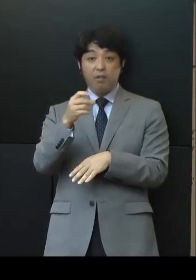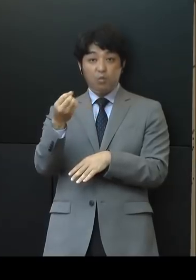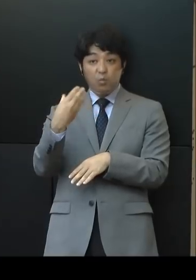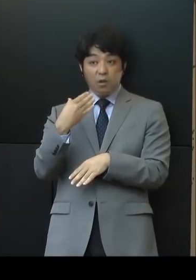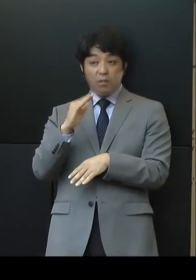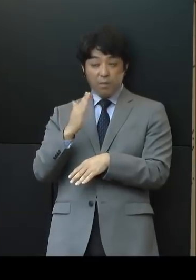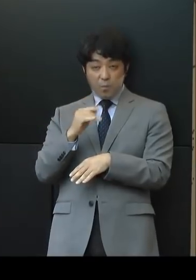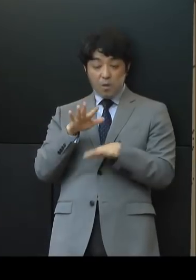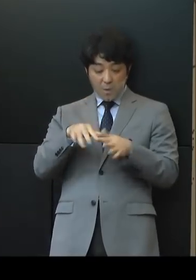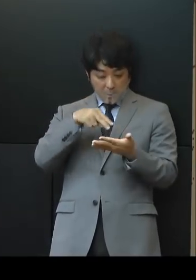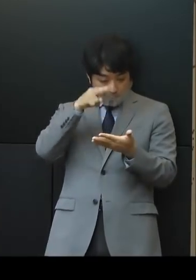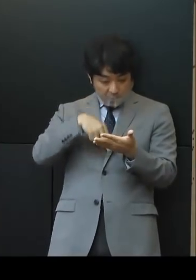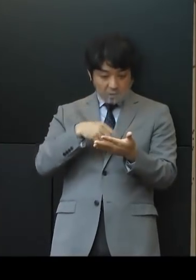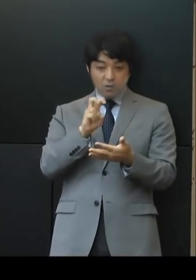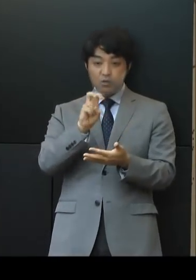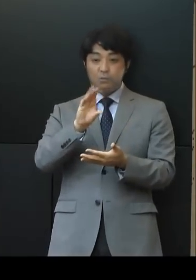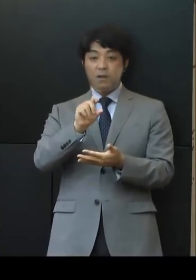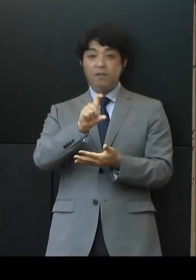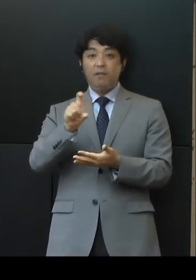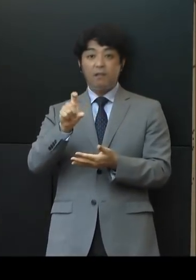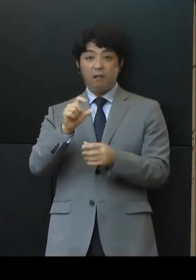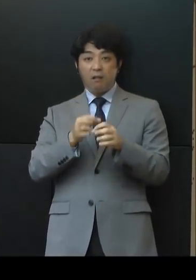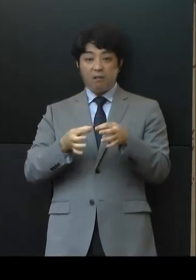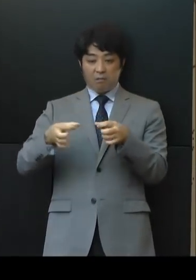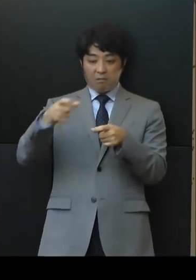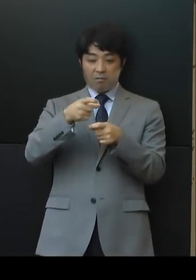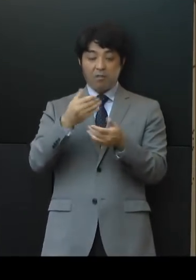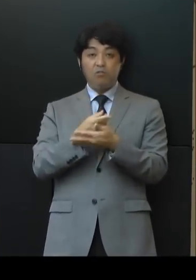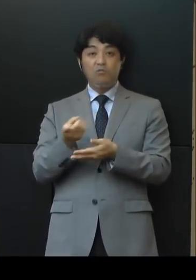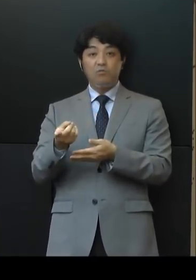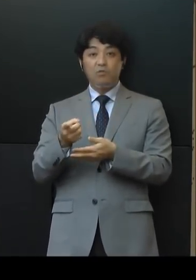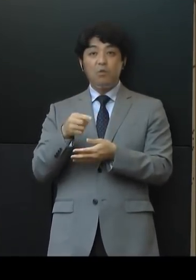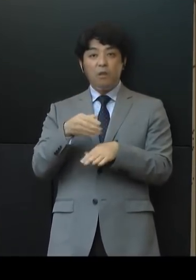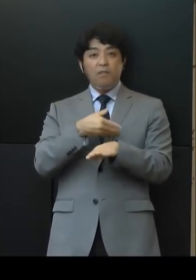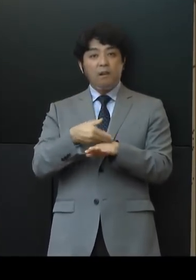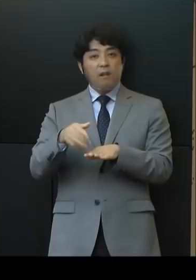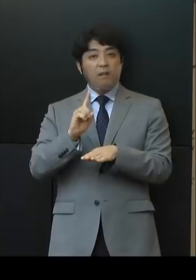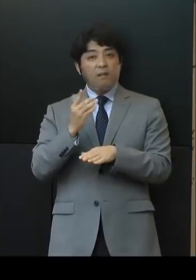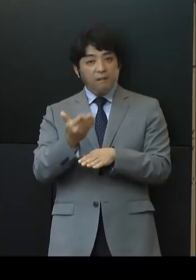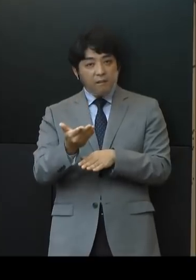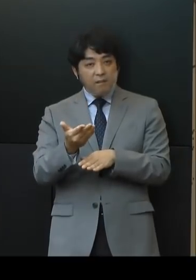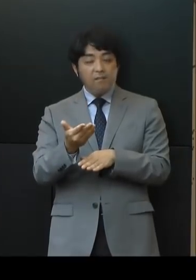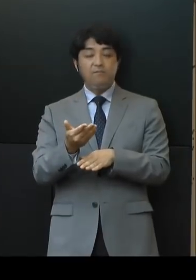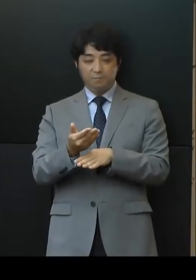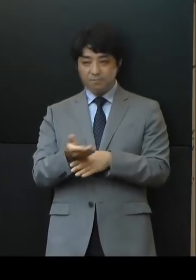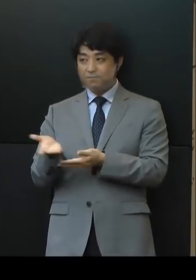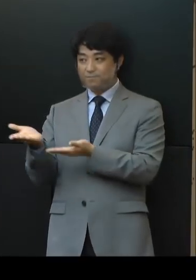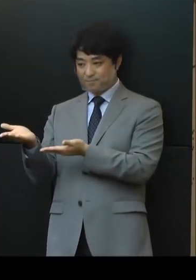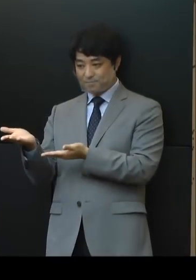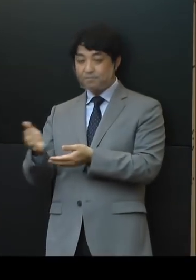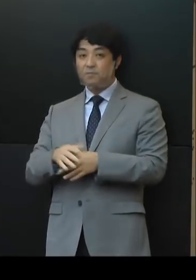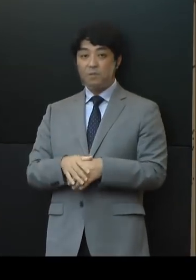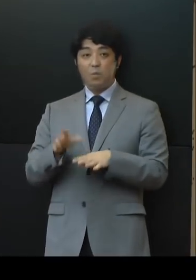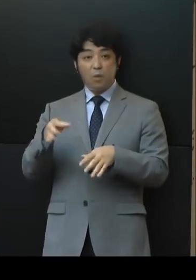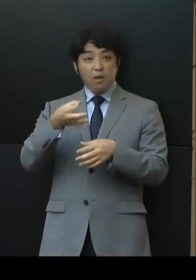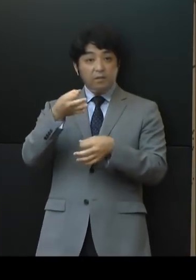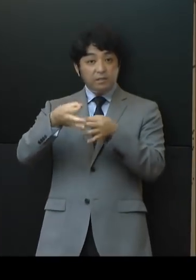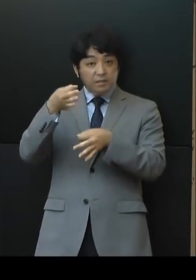給されているので、まあ、その額に至った背景を合わせてみます。 はい、まずその、まあ、金額等々に対し